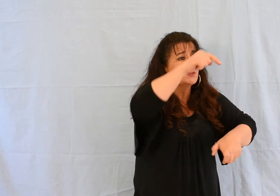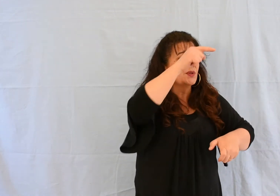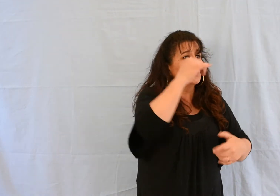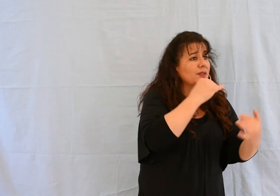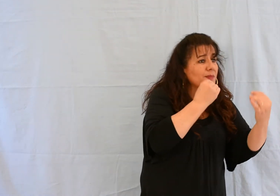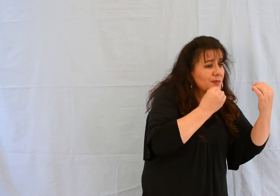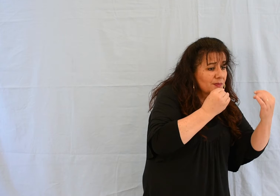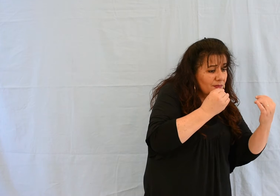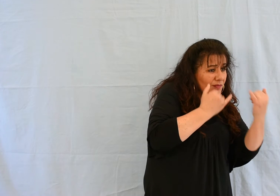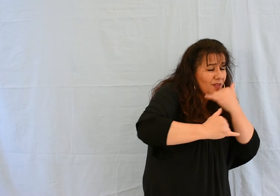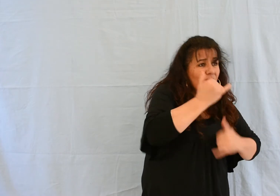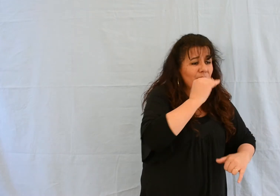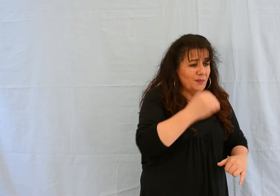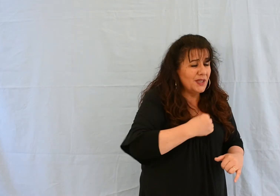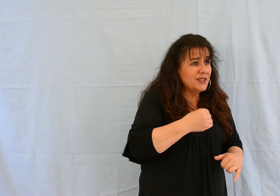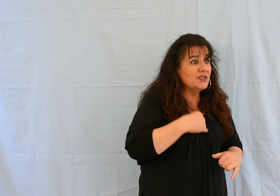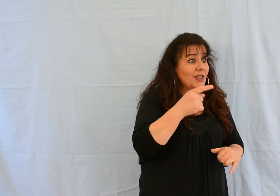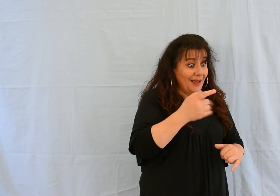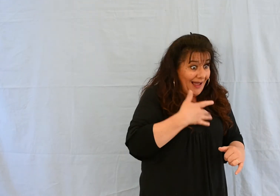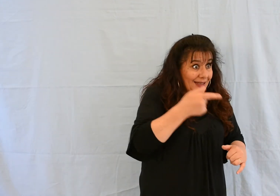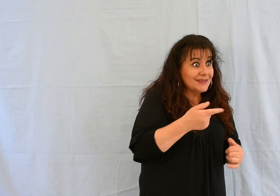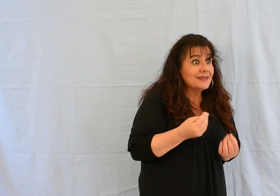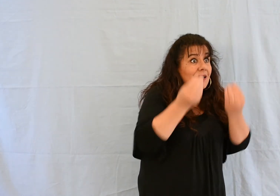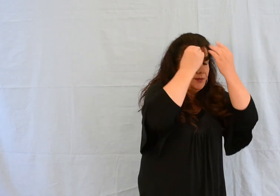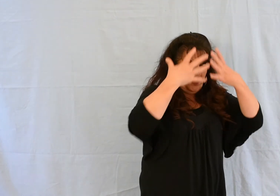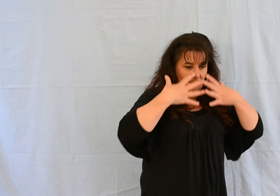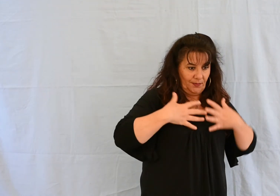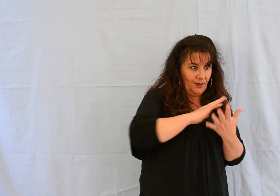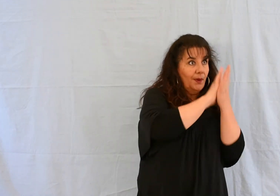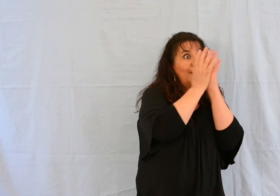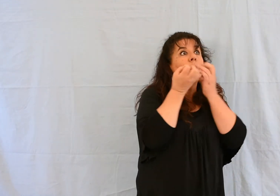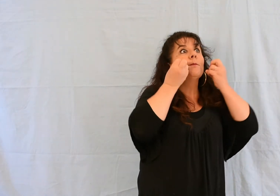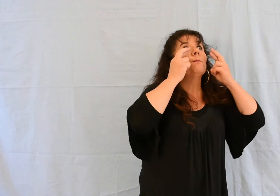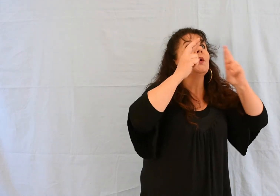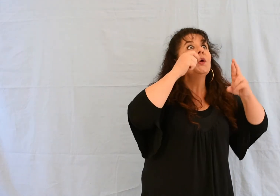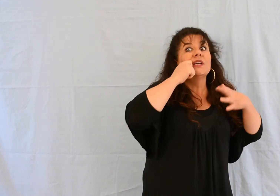chair, le sang du Christ fait bien davantage.